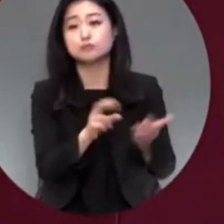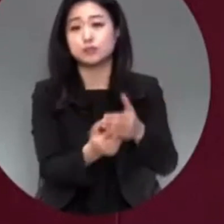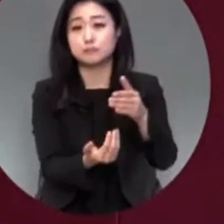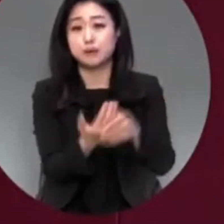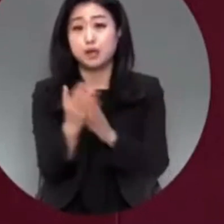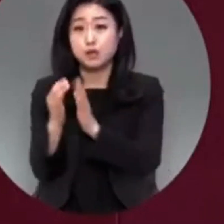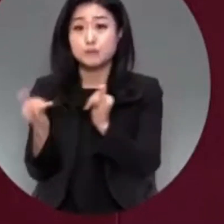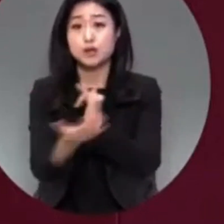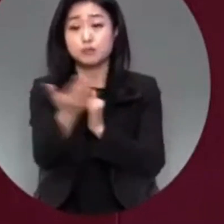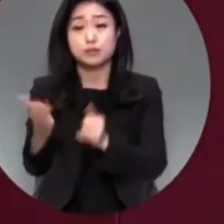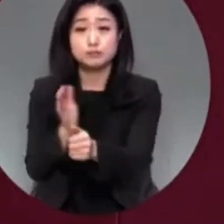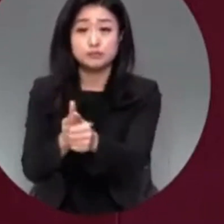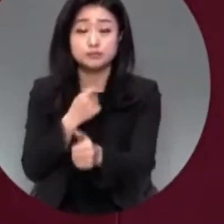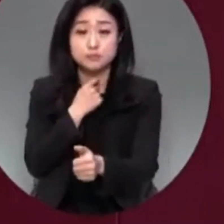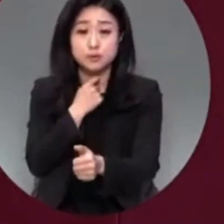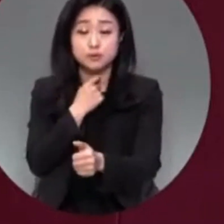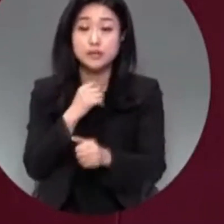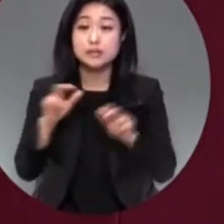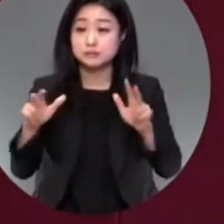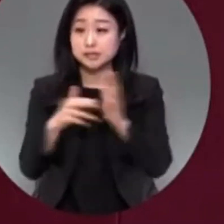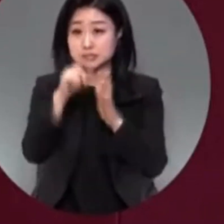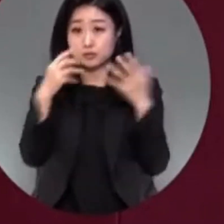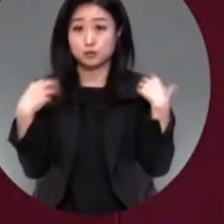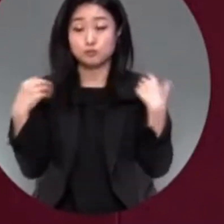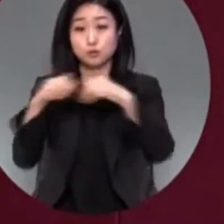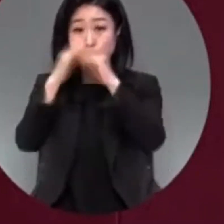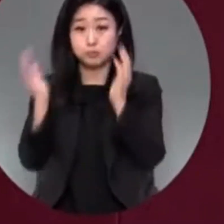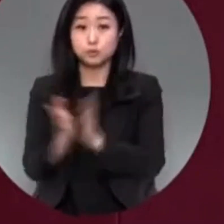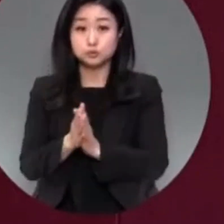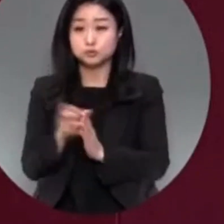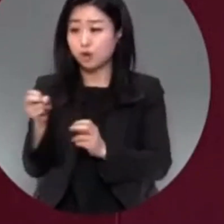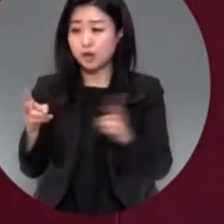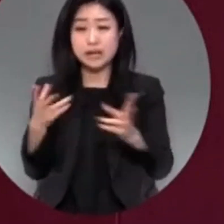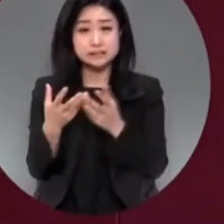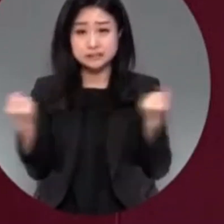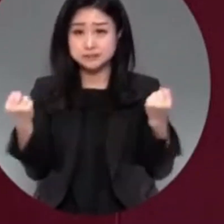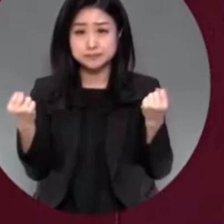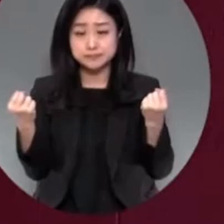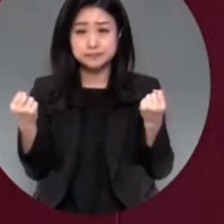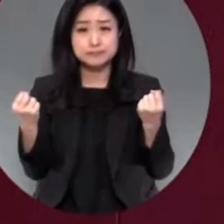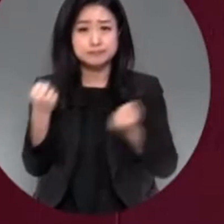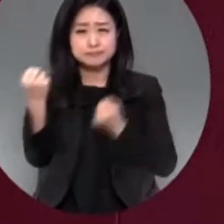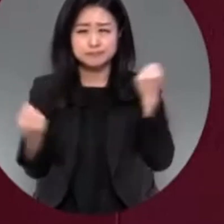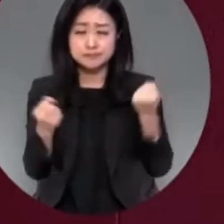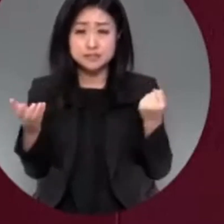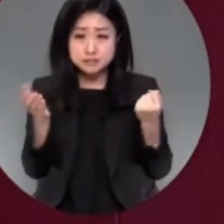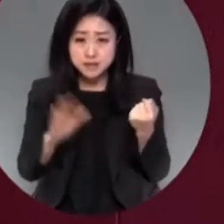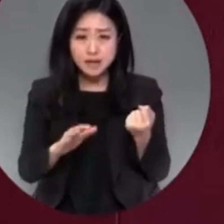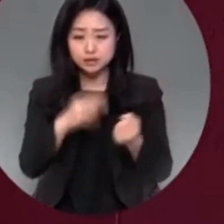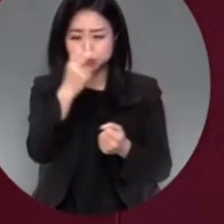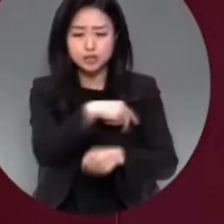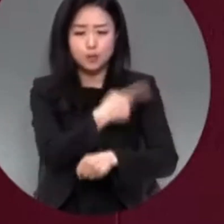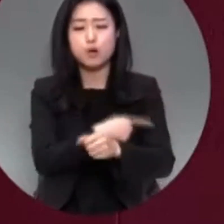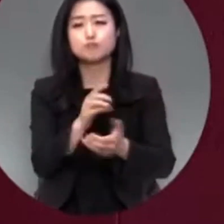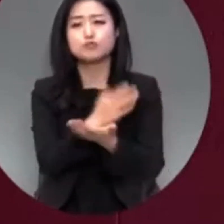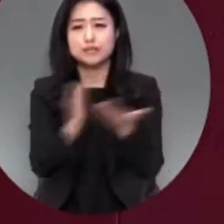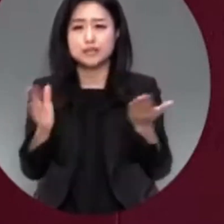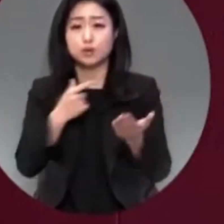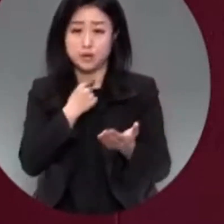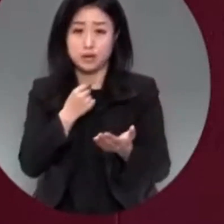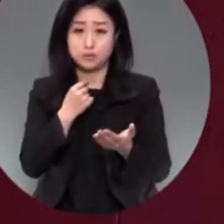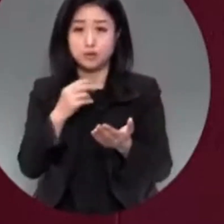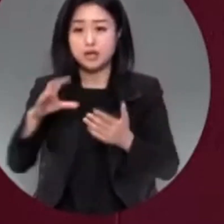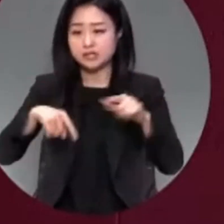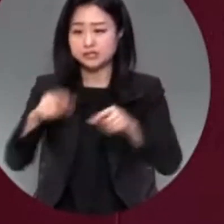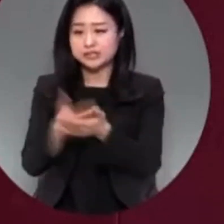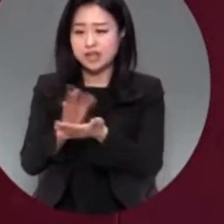국민들과 의원분들께 호소합니다. 역대 정부 모두 정파에 상관없이 수사권 분리를 주장하고 국회에서도 임기마다 사개특위를 구성해